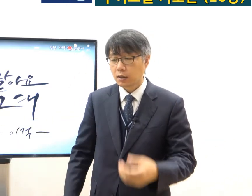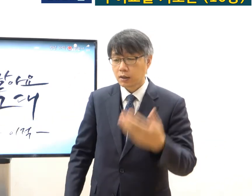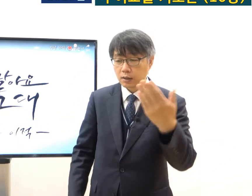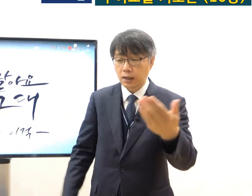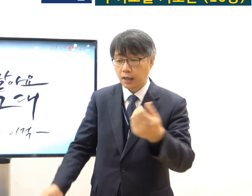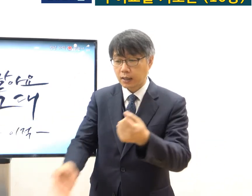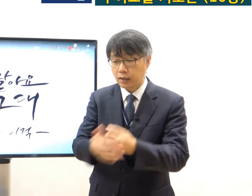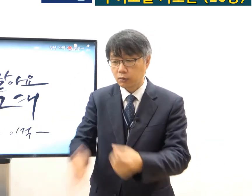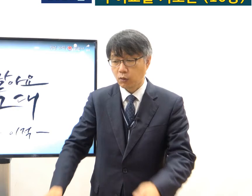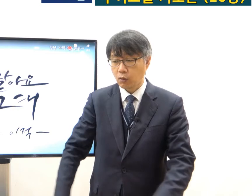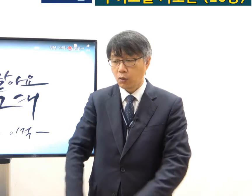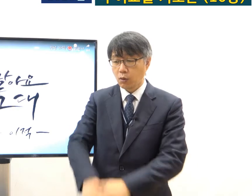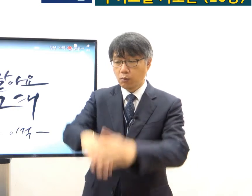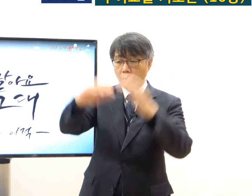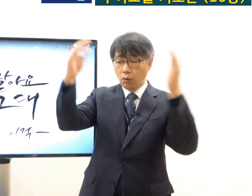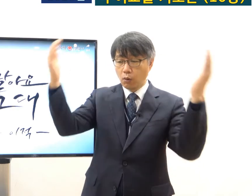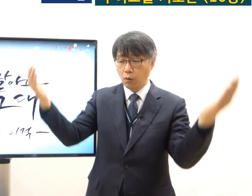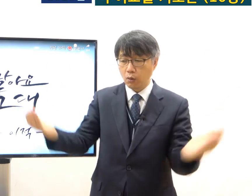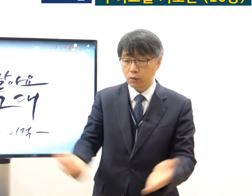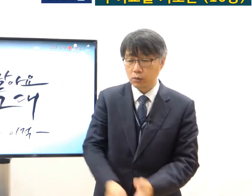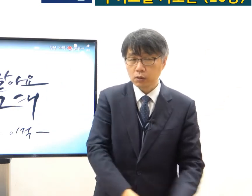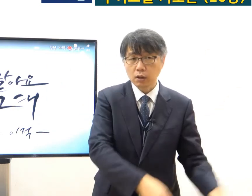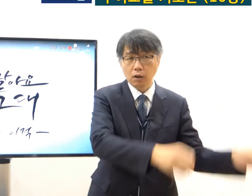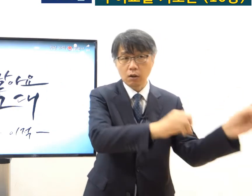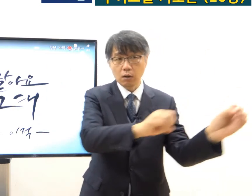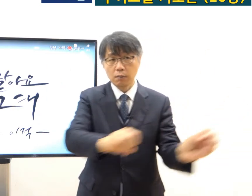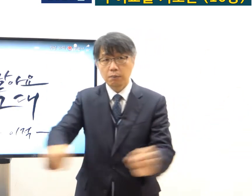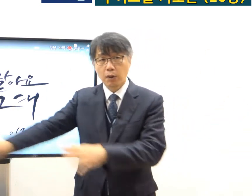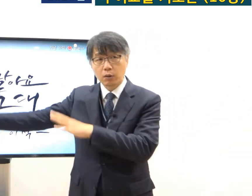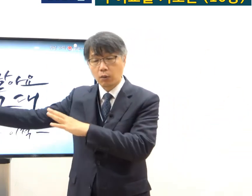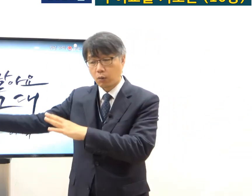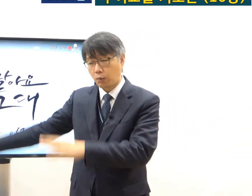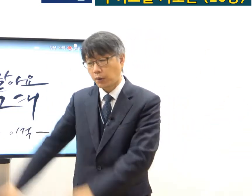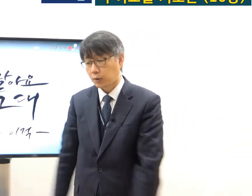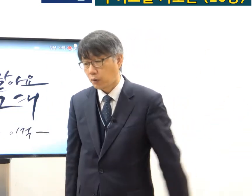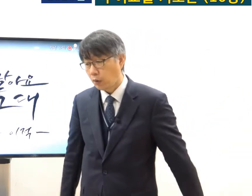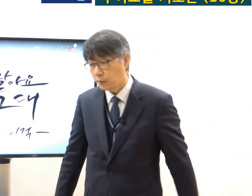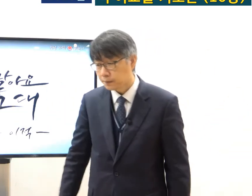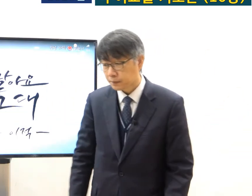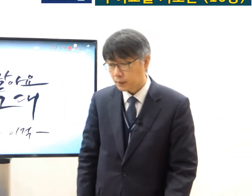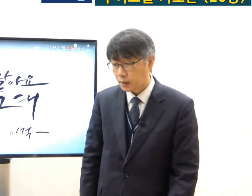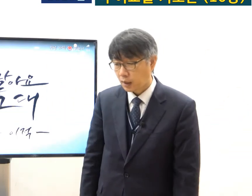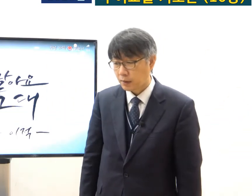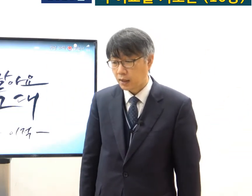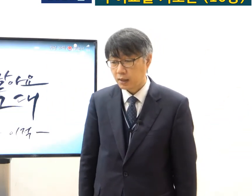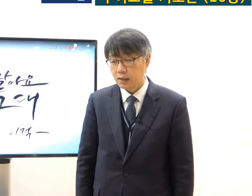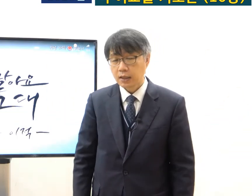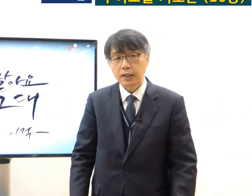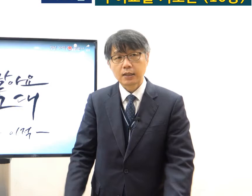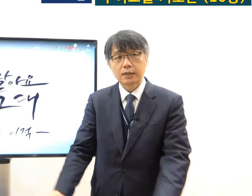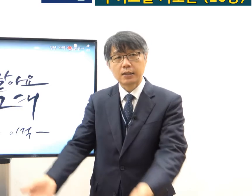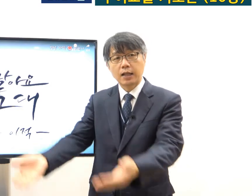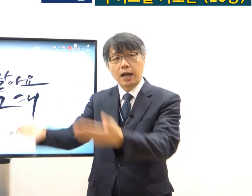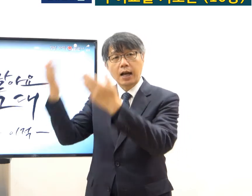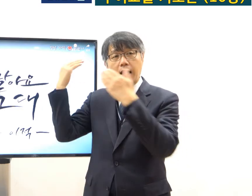그대 탓으로 모두 털어버리고 다음에